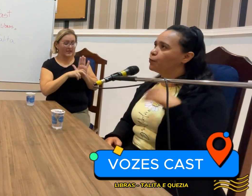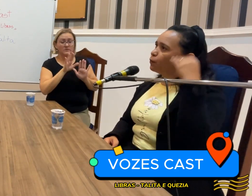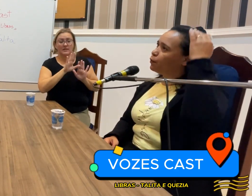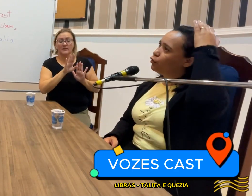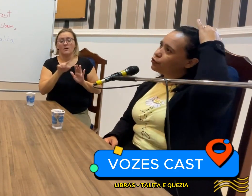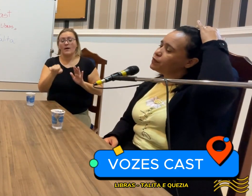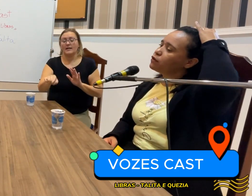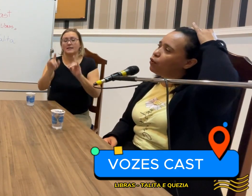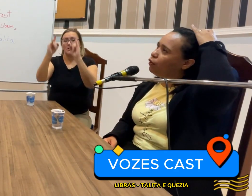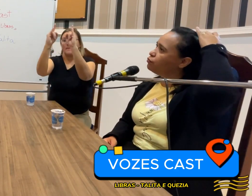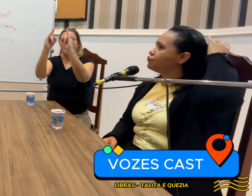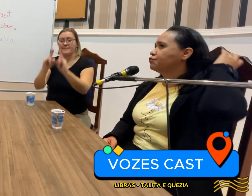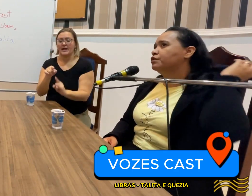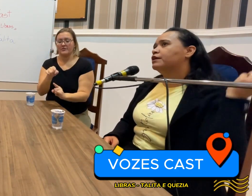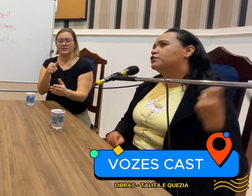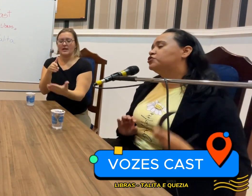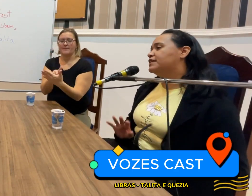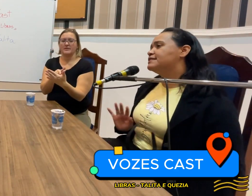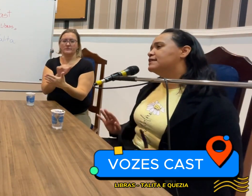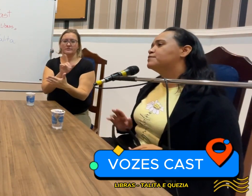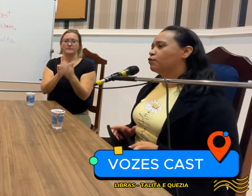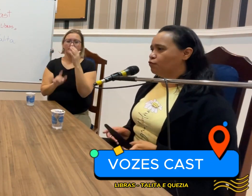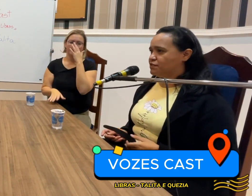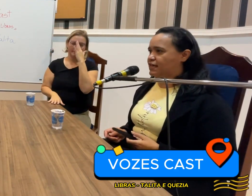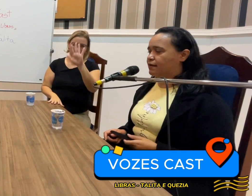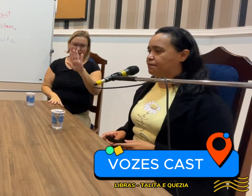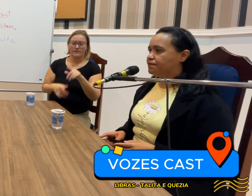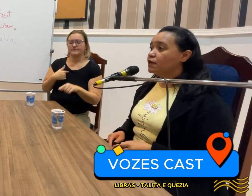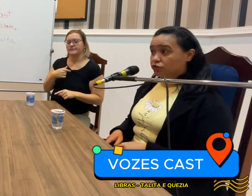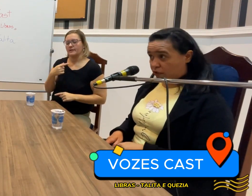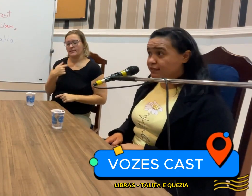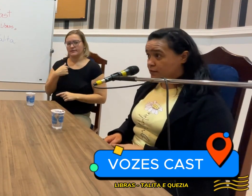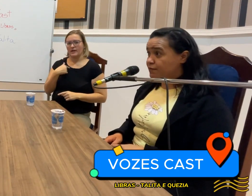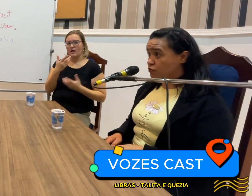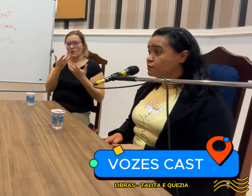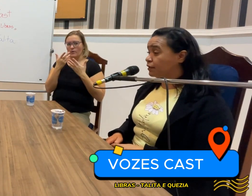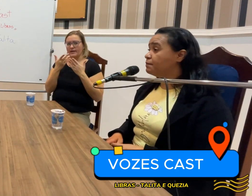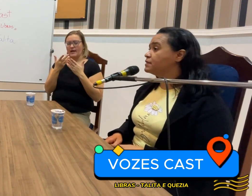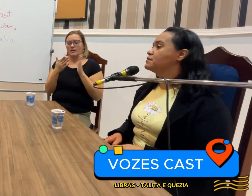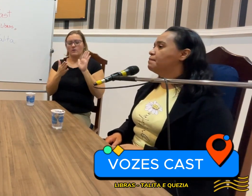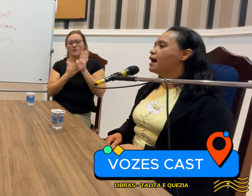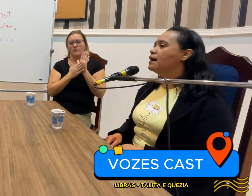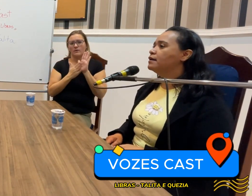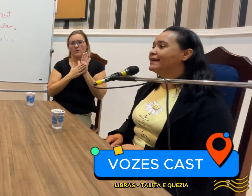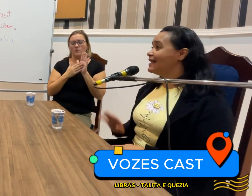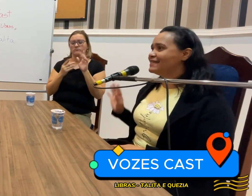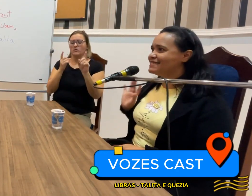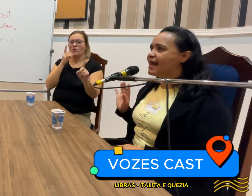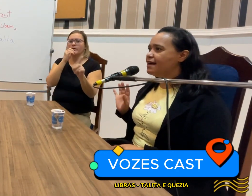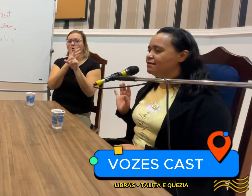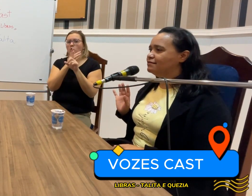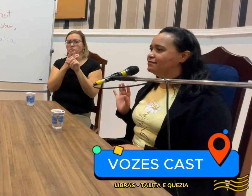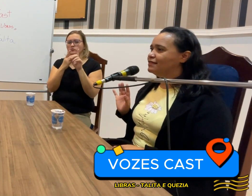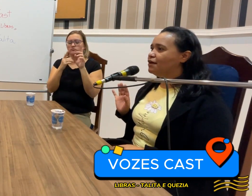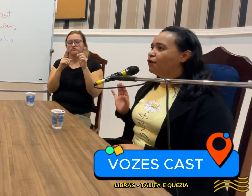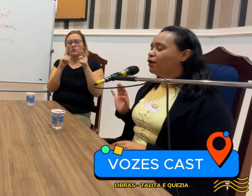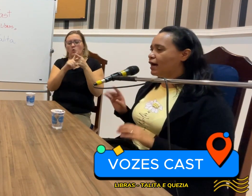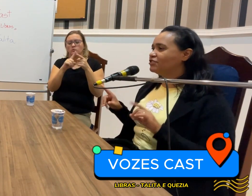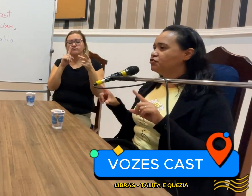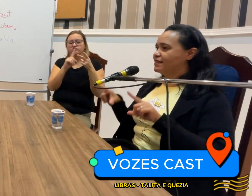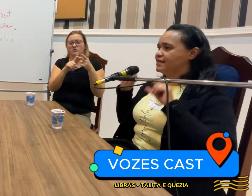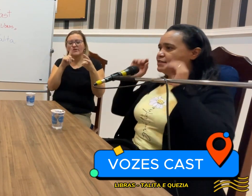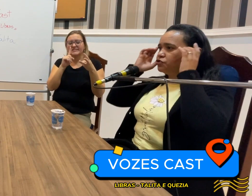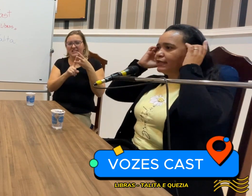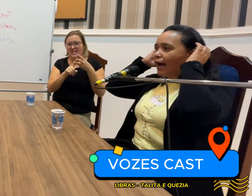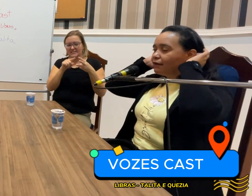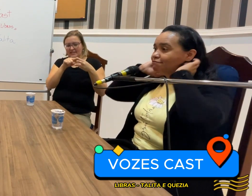Eu vou propor um encontro XYZ. Todas as pessoas podem participar, quem quiser, ou a